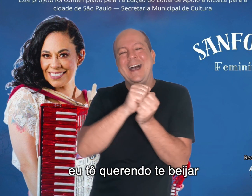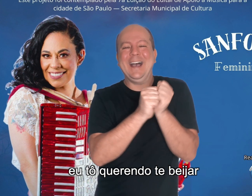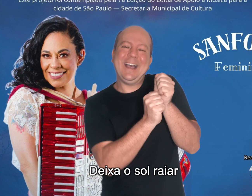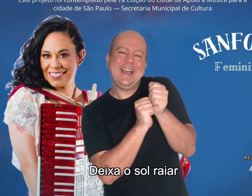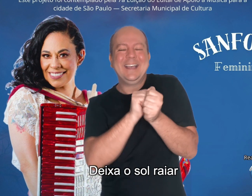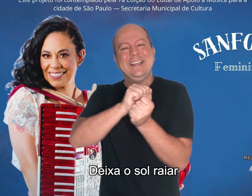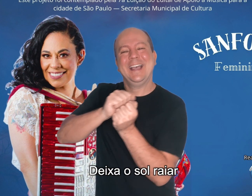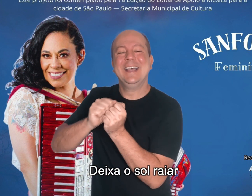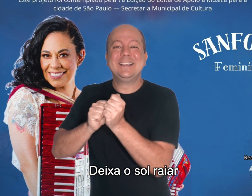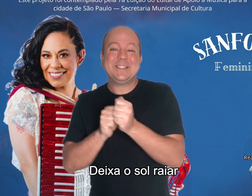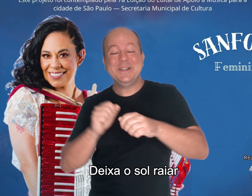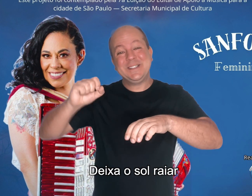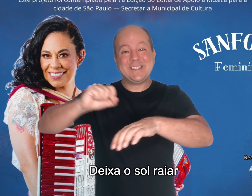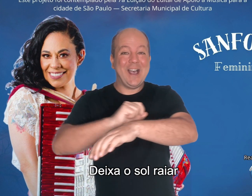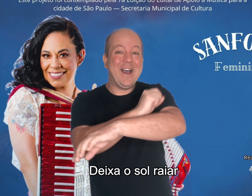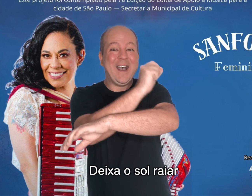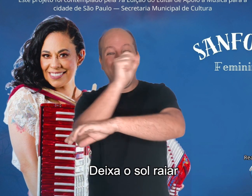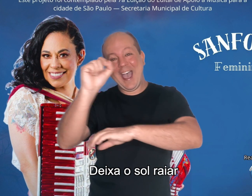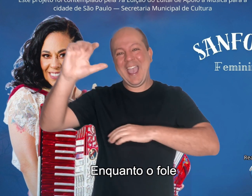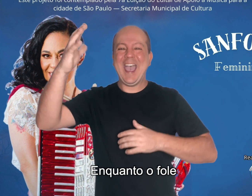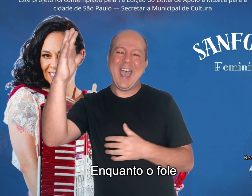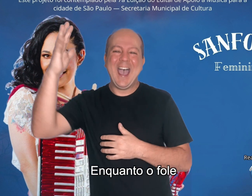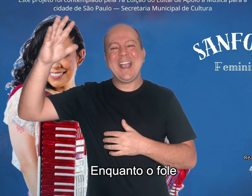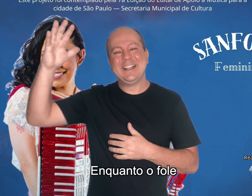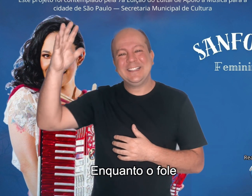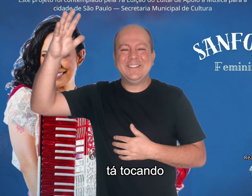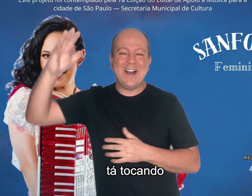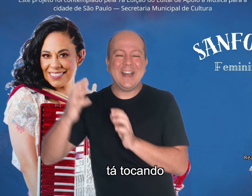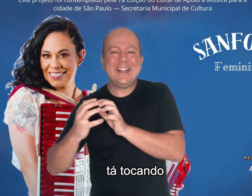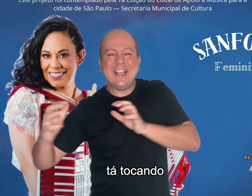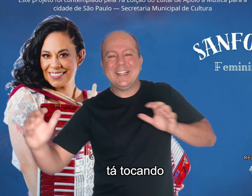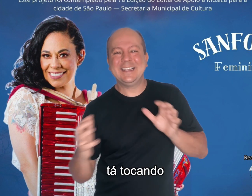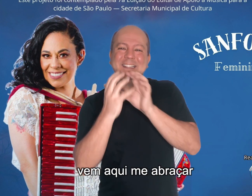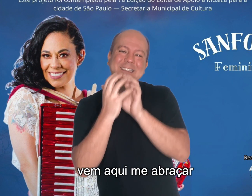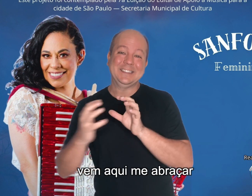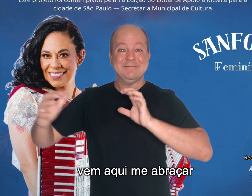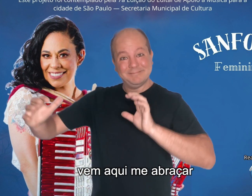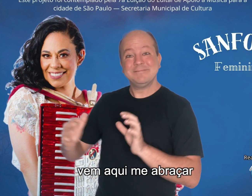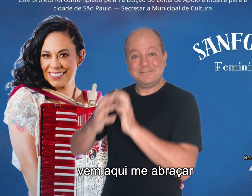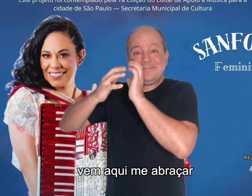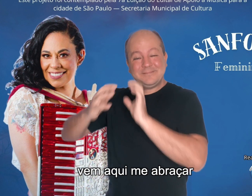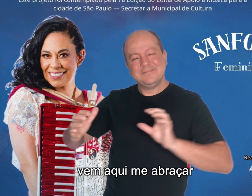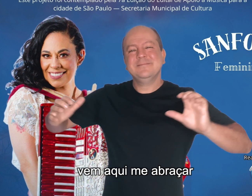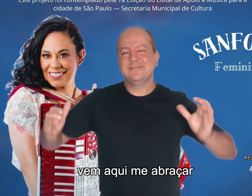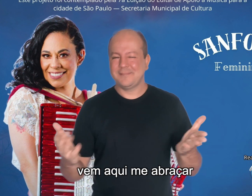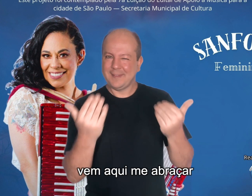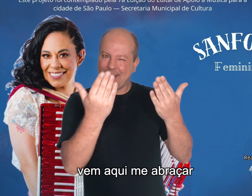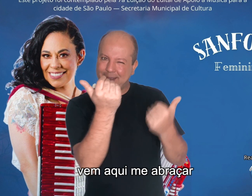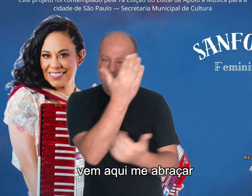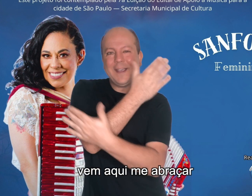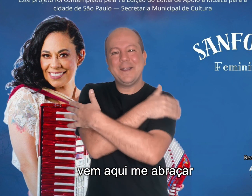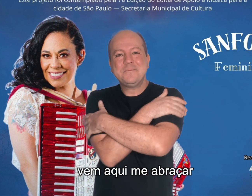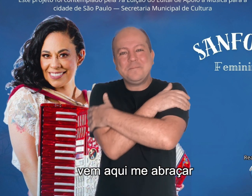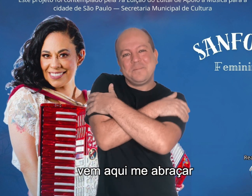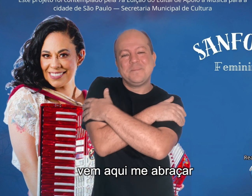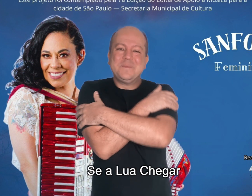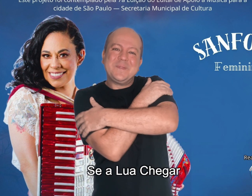beijar deixo só raiar enquanto o poli tá tocando vem aqui me